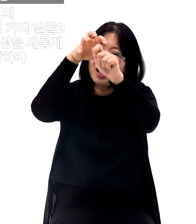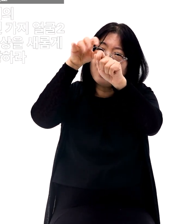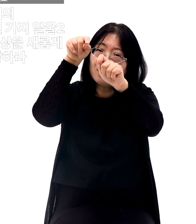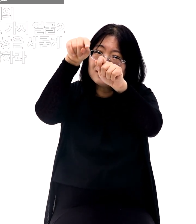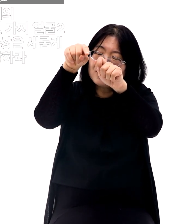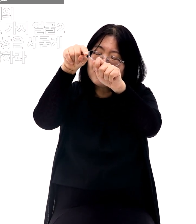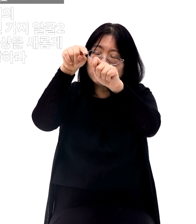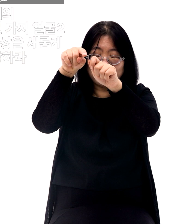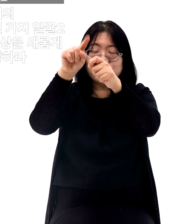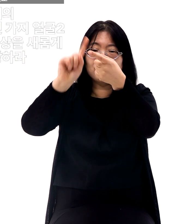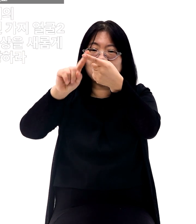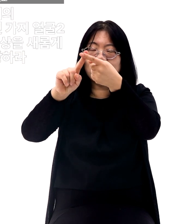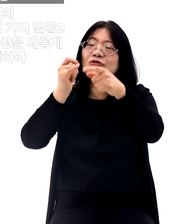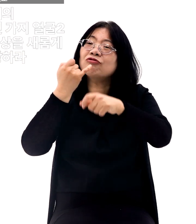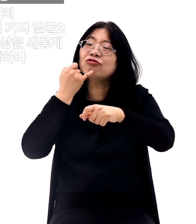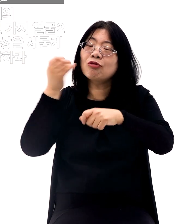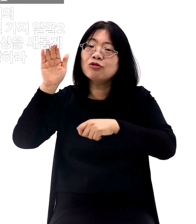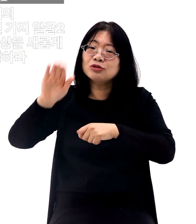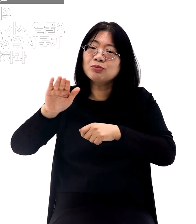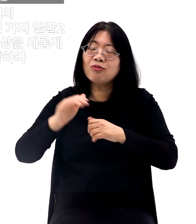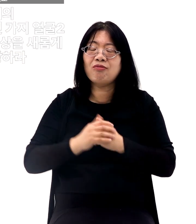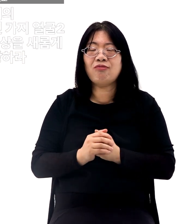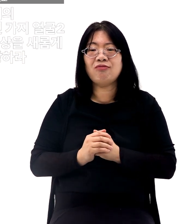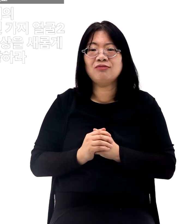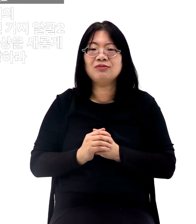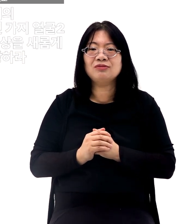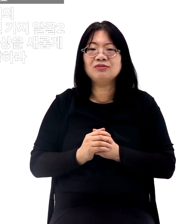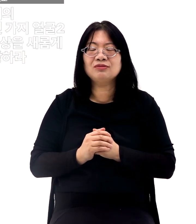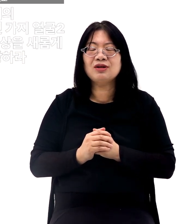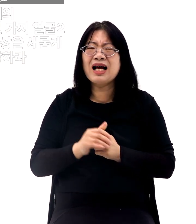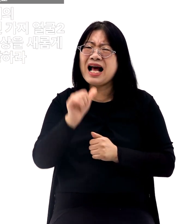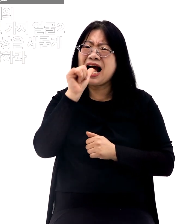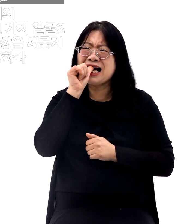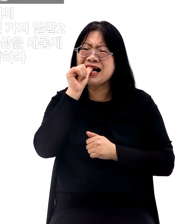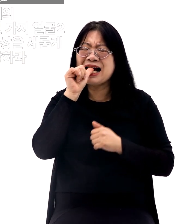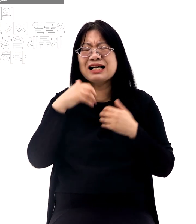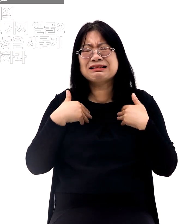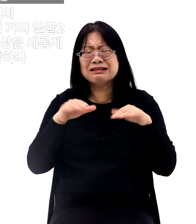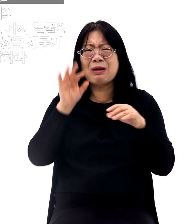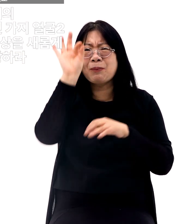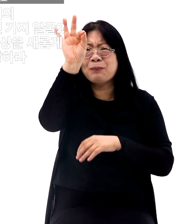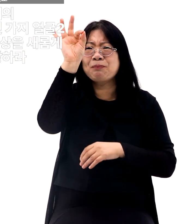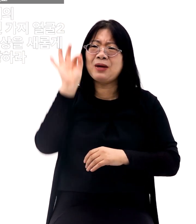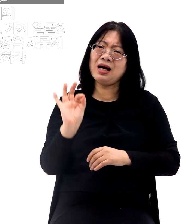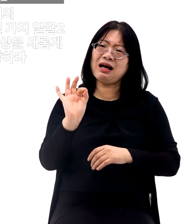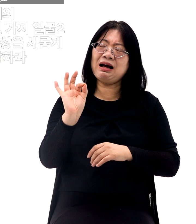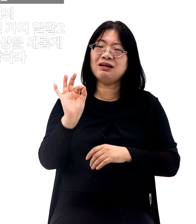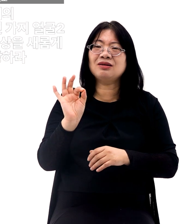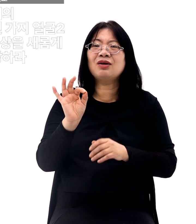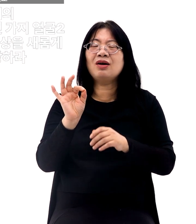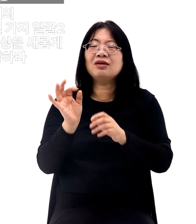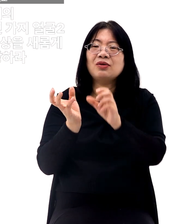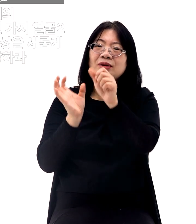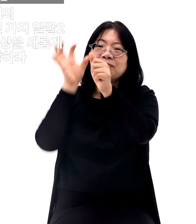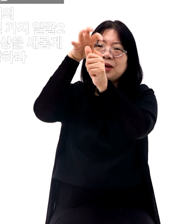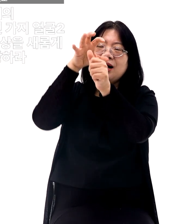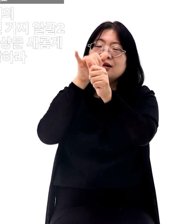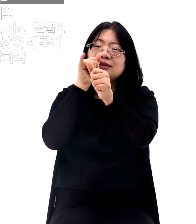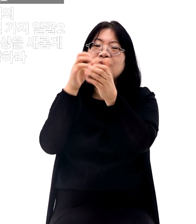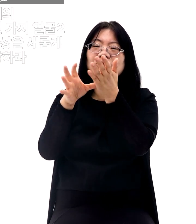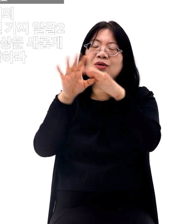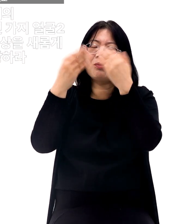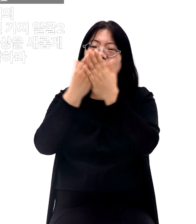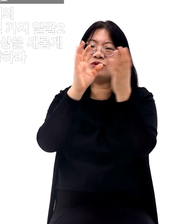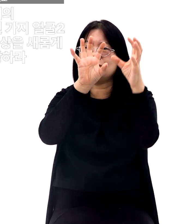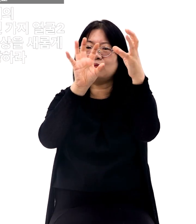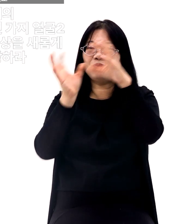걸려 있습니다. 근데 그 못이 쭉 힘을 잃고 빠져버리면 다 떨어지는 거예요.